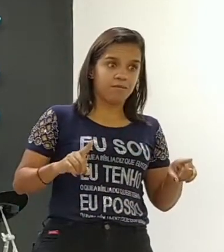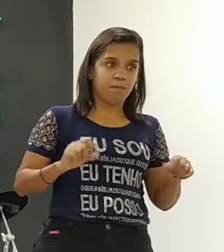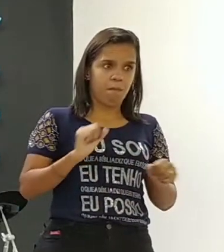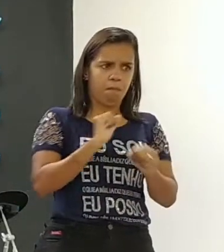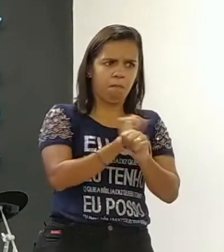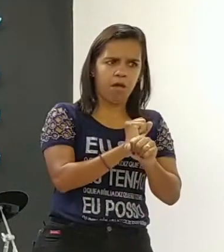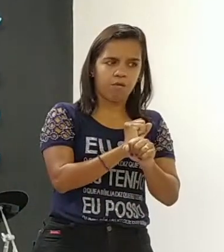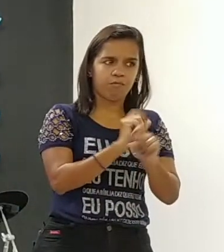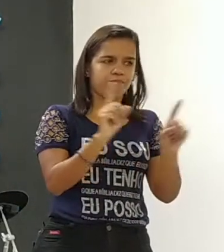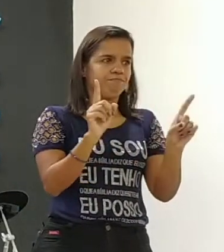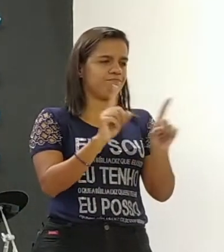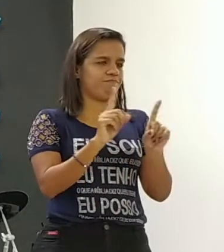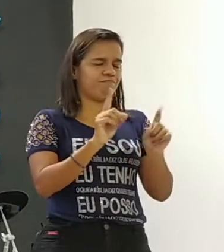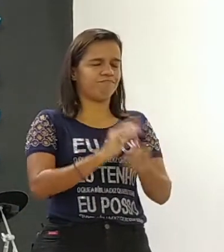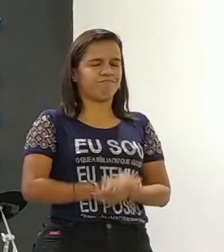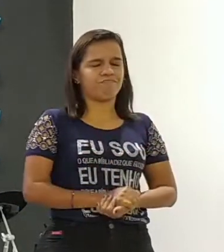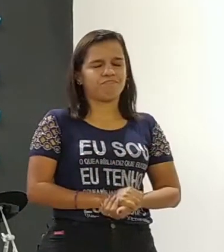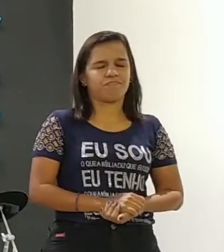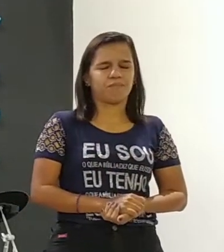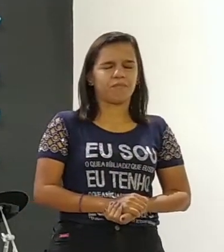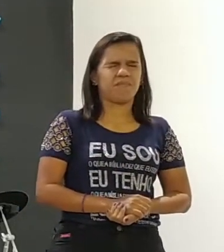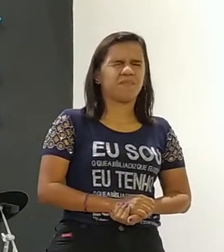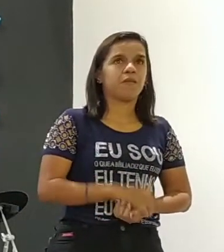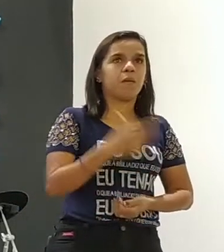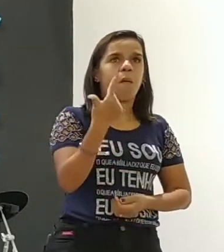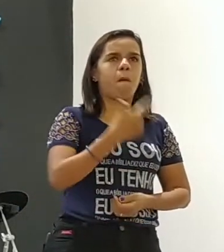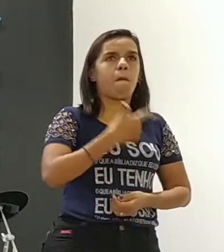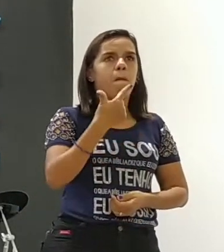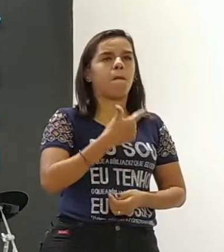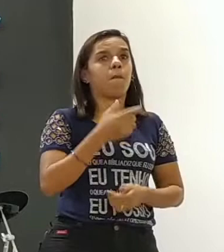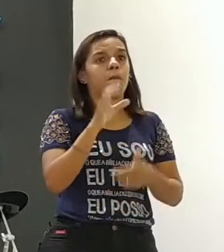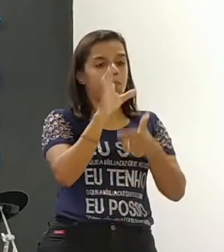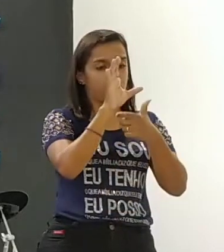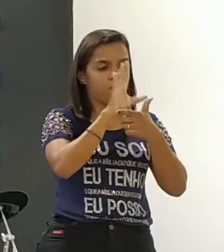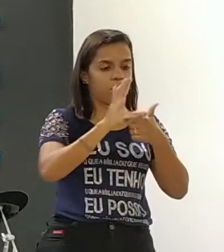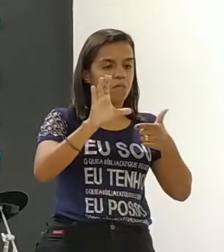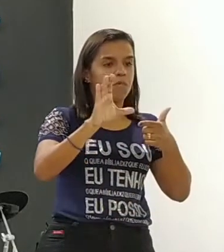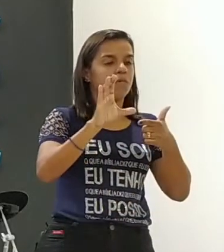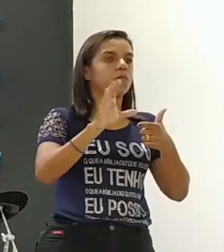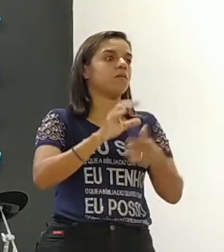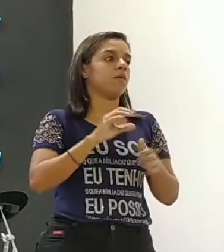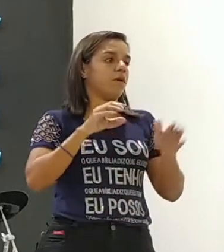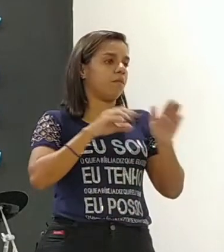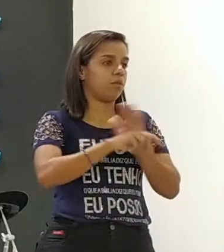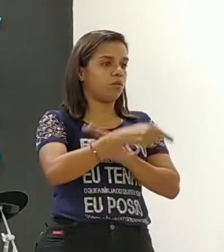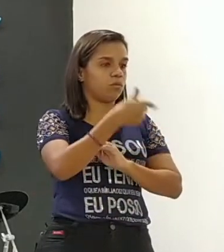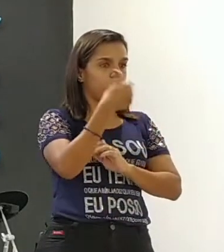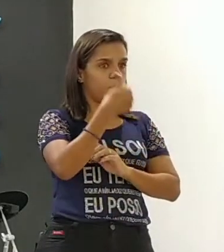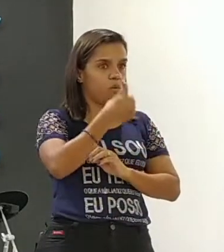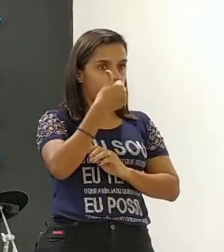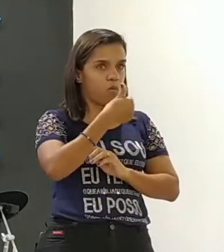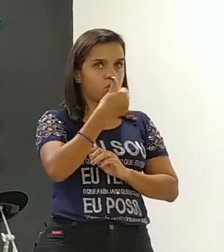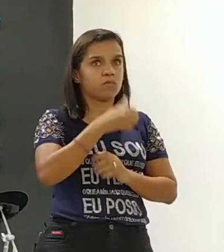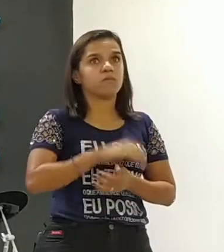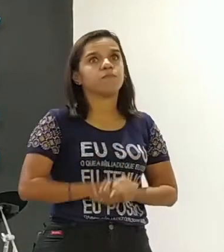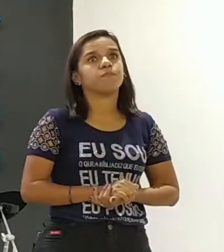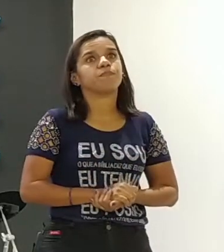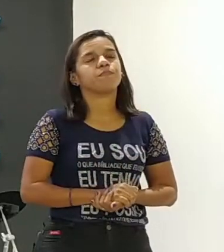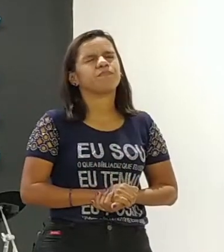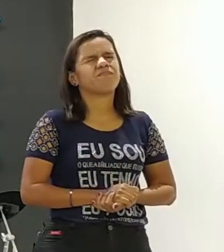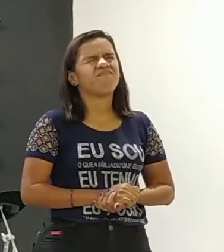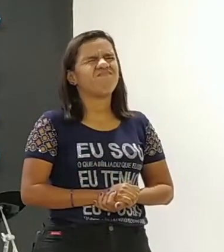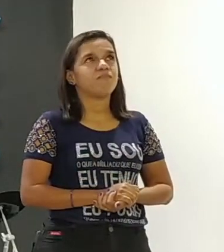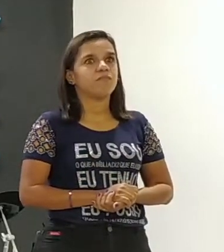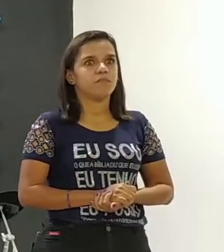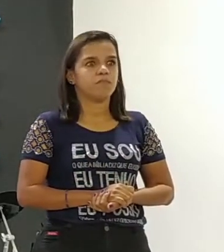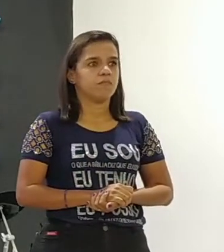parou. 2 Coríntios capítulo 11, do versículo 23 ao 28, já caminhando para o fim. Dessa vez,